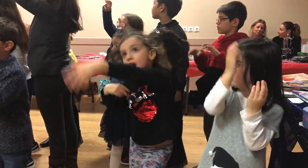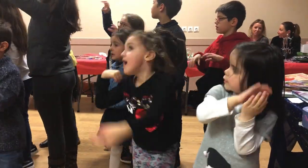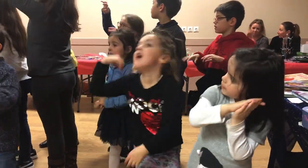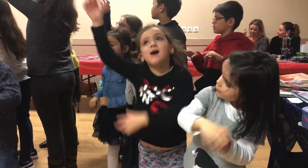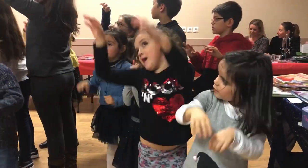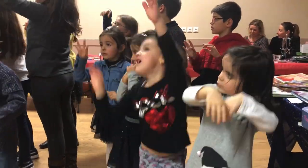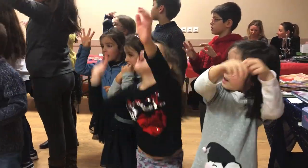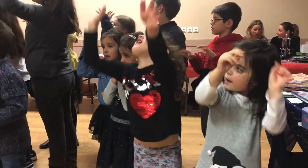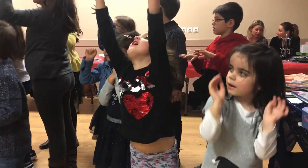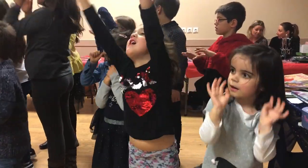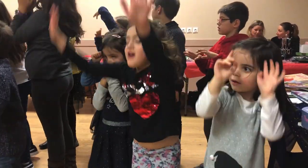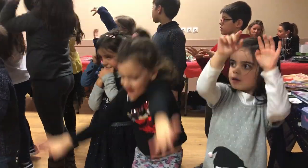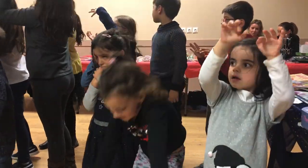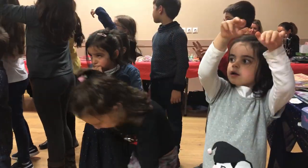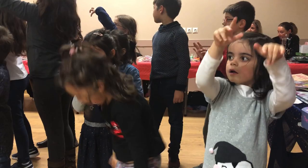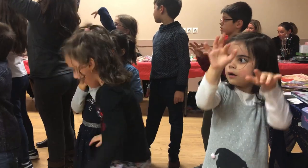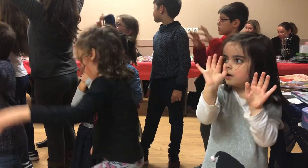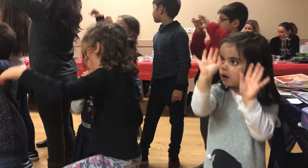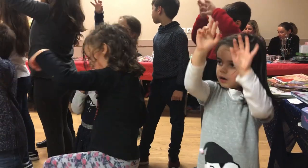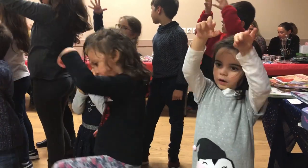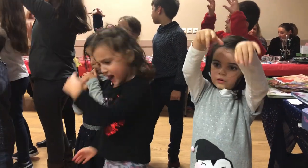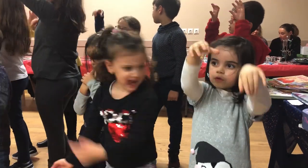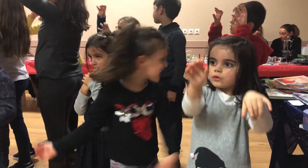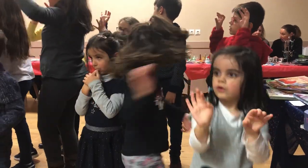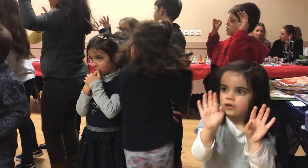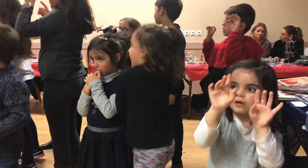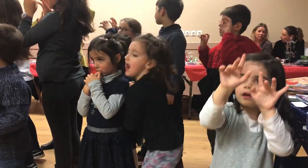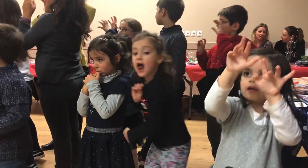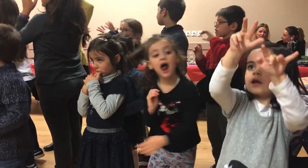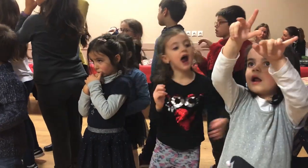pense je pense oui tu me